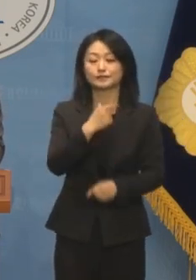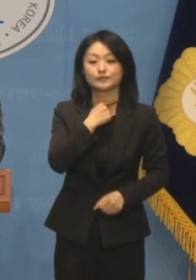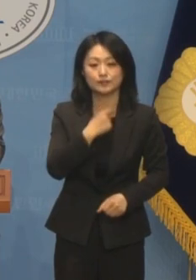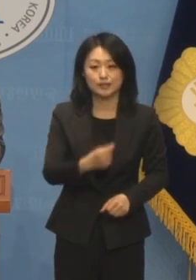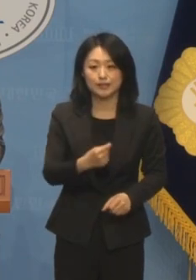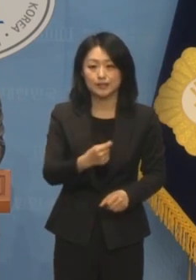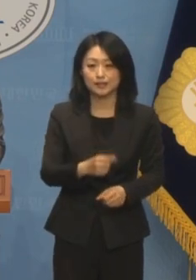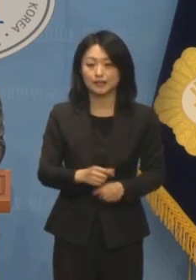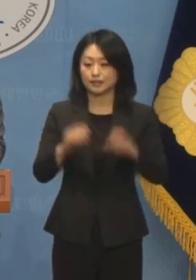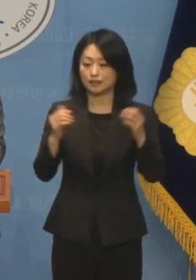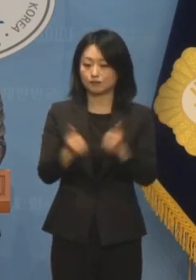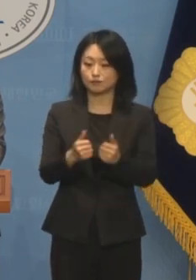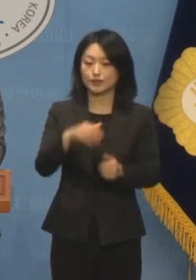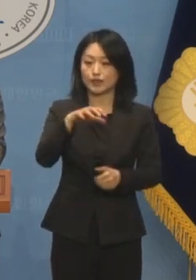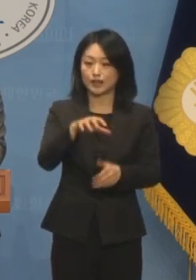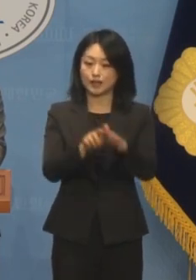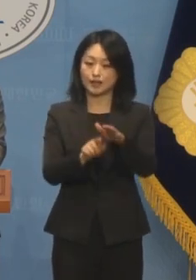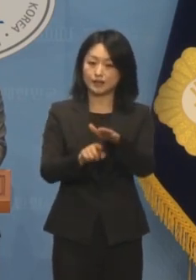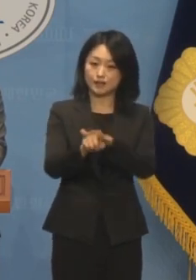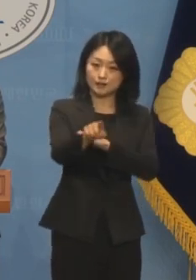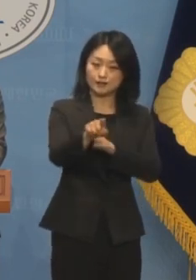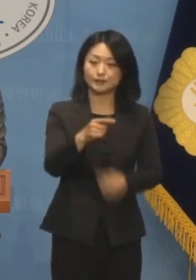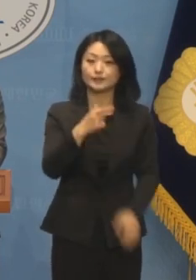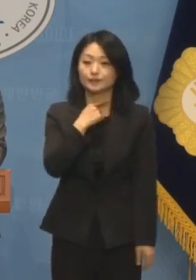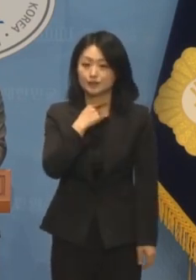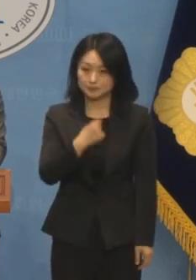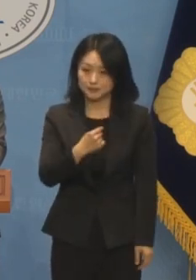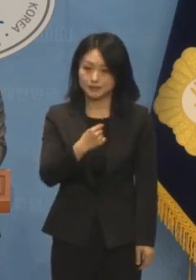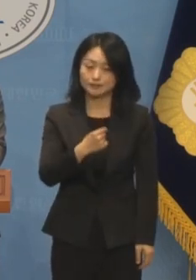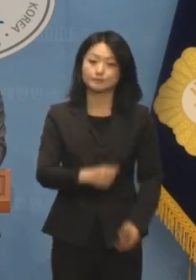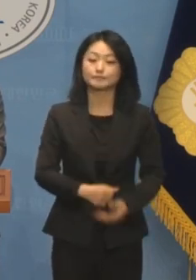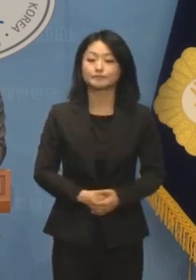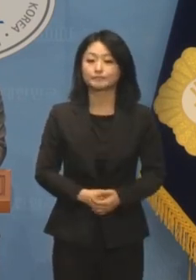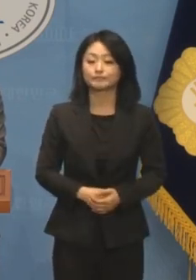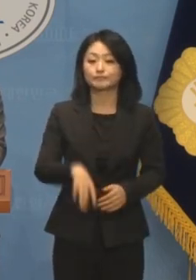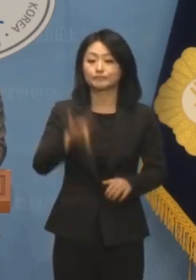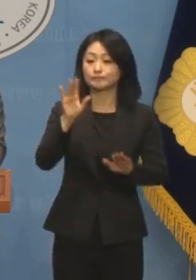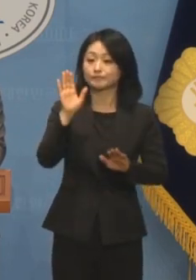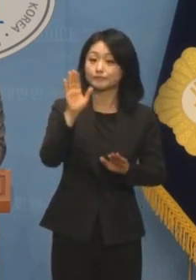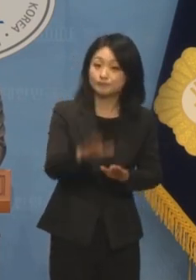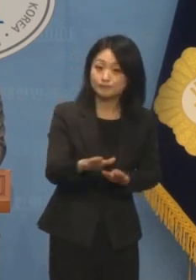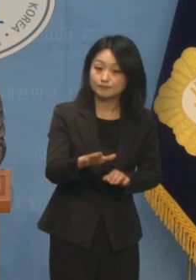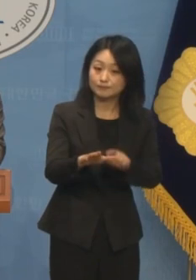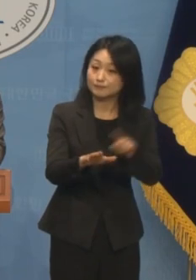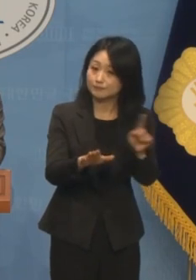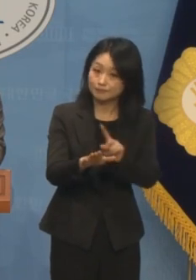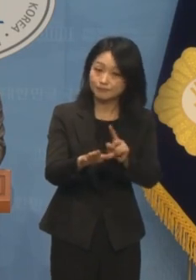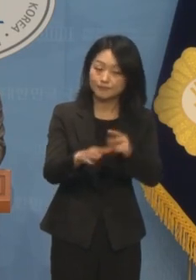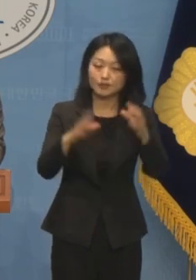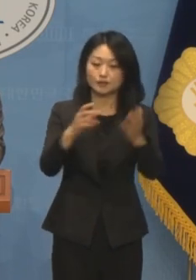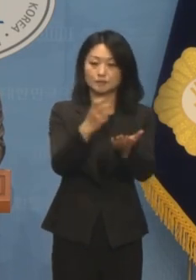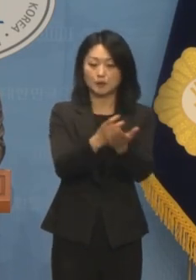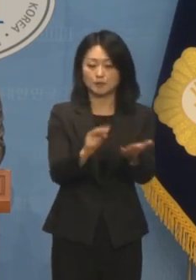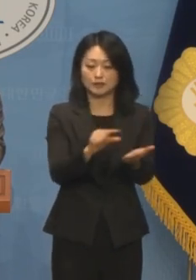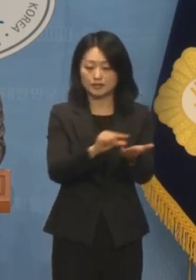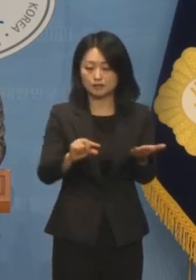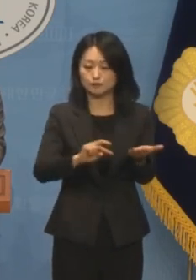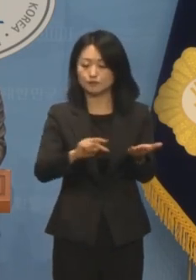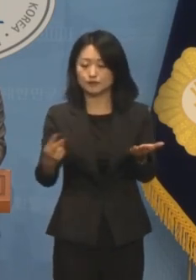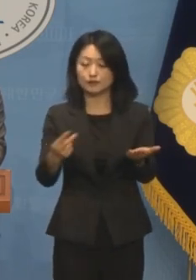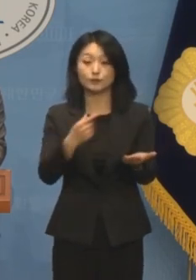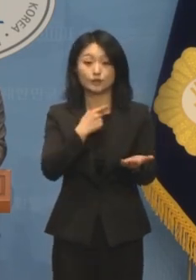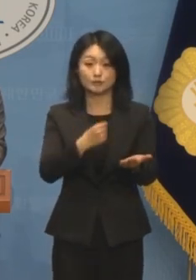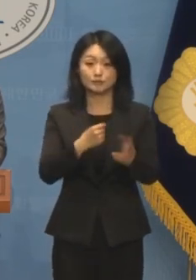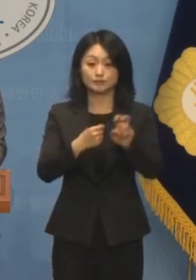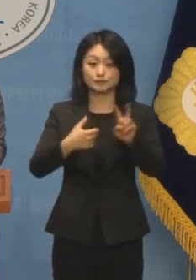나가는데 국회가 앞장서야 할 것입니다. 그 첫걸음은 바로 원포인트 개헌입니다.